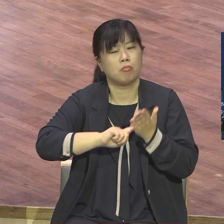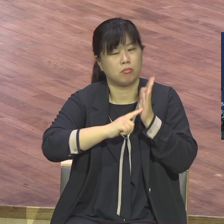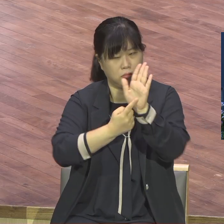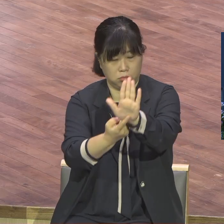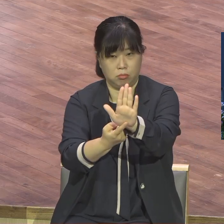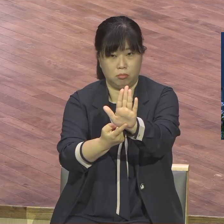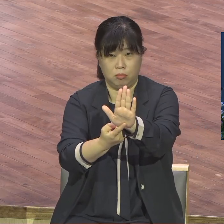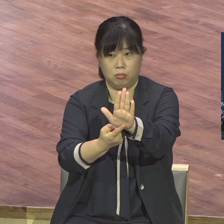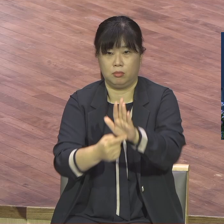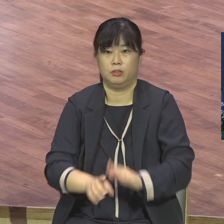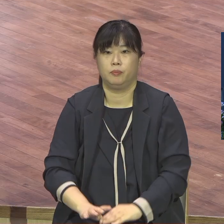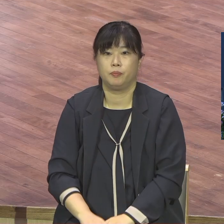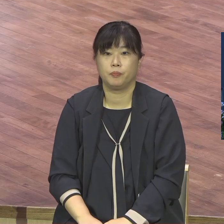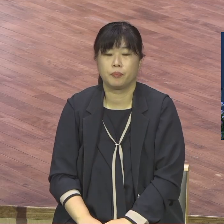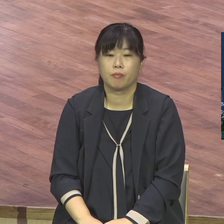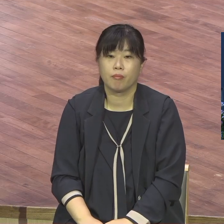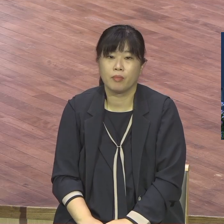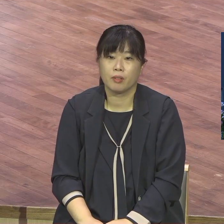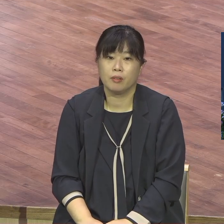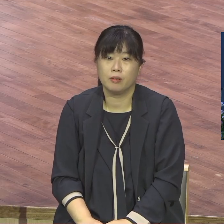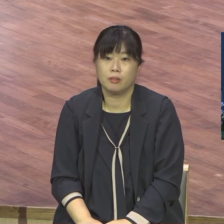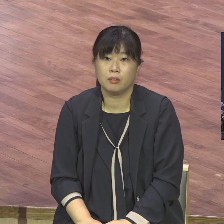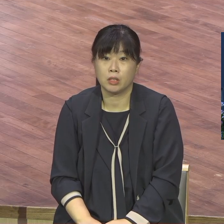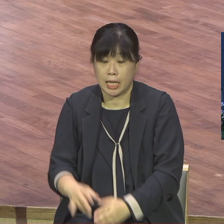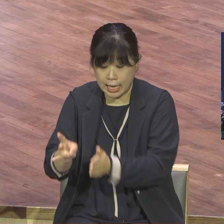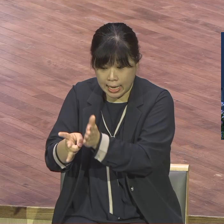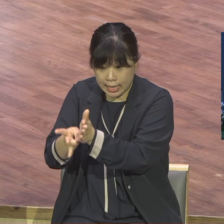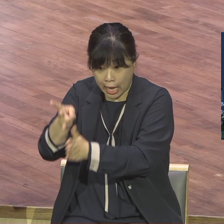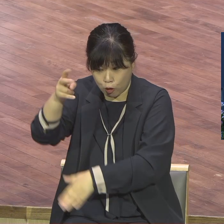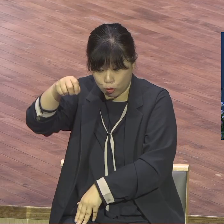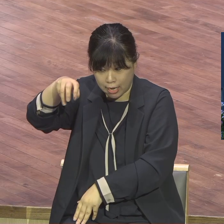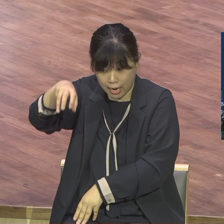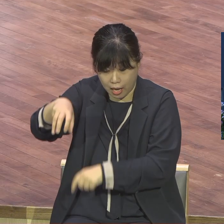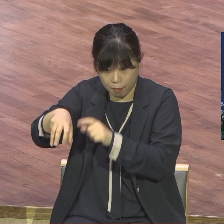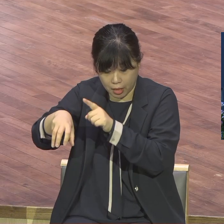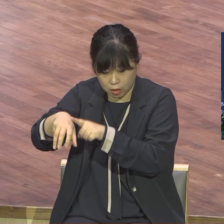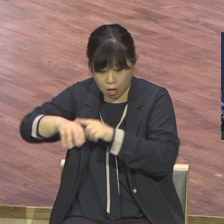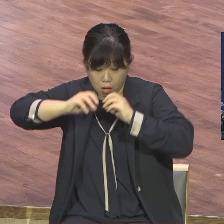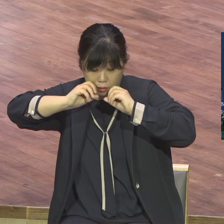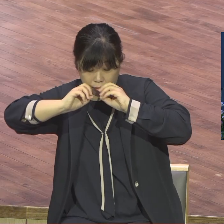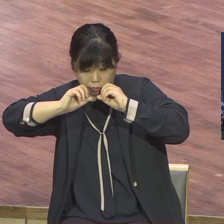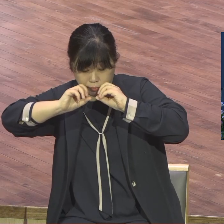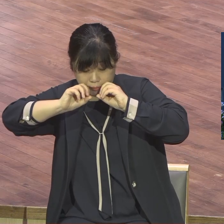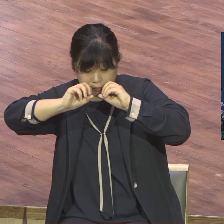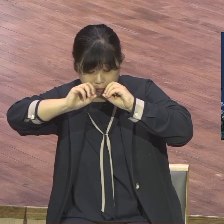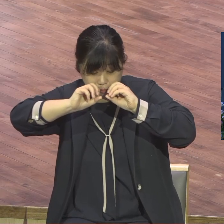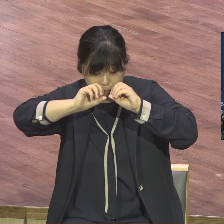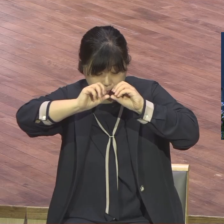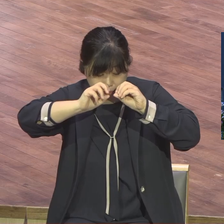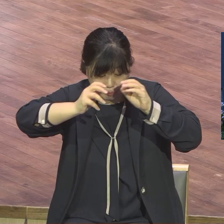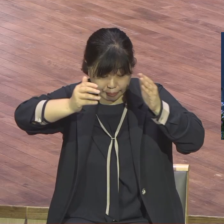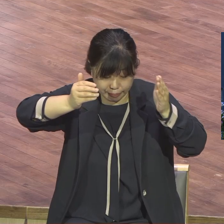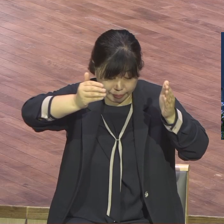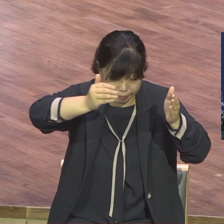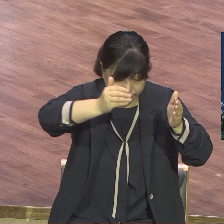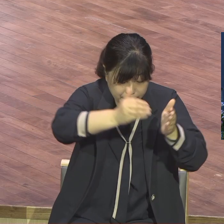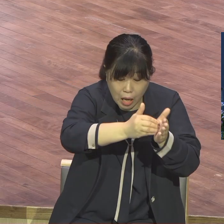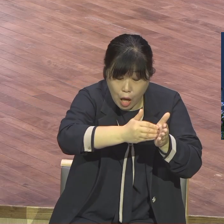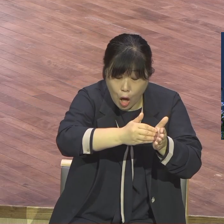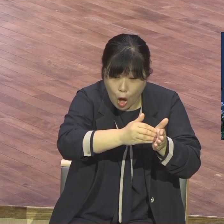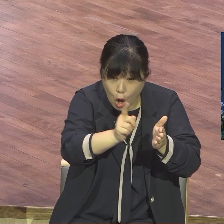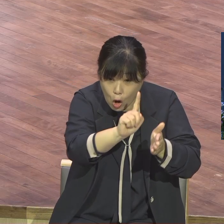특별히 바울은 예루살렘으로부터 두루 행하여 이루어리곤까지 그리스도의 복음을